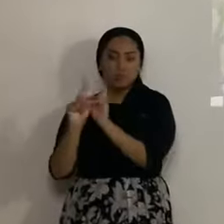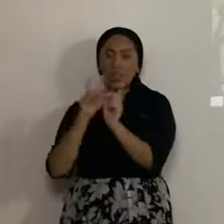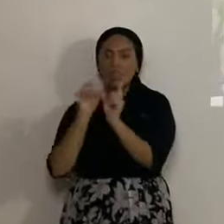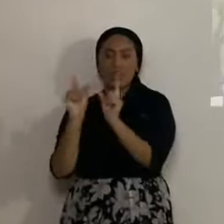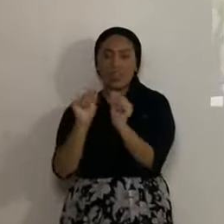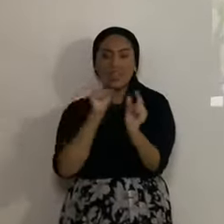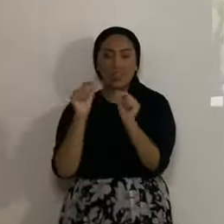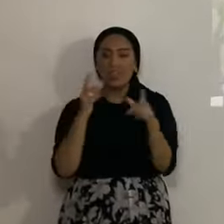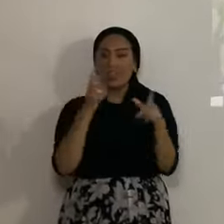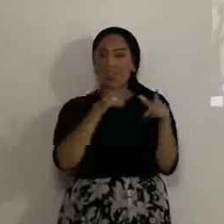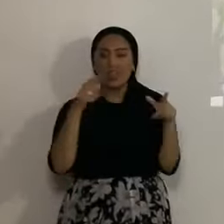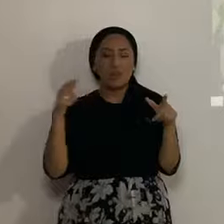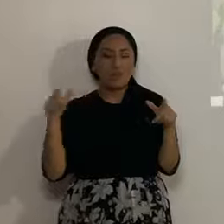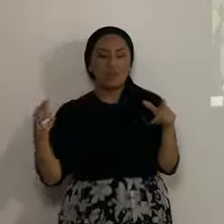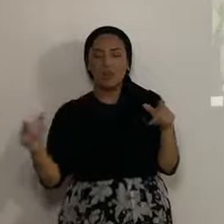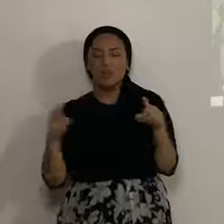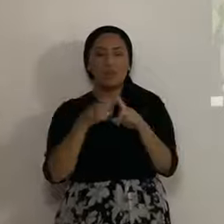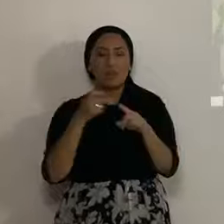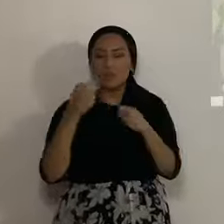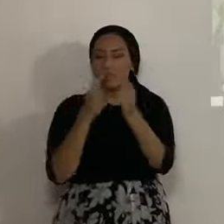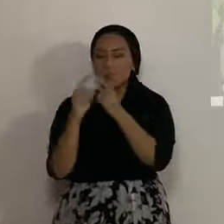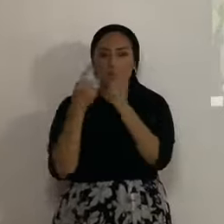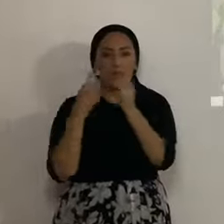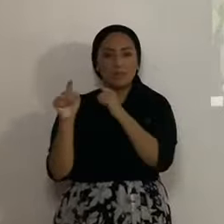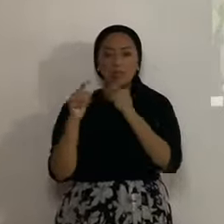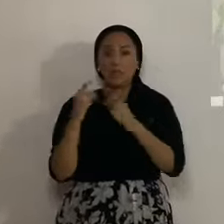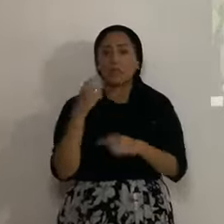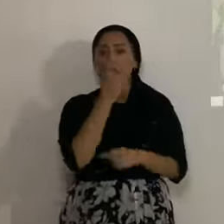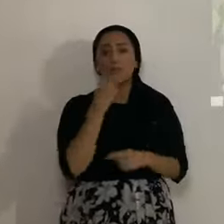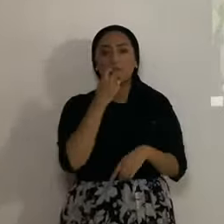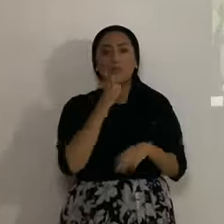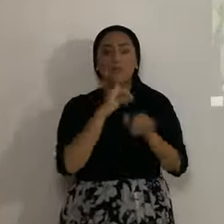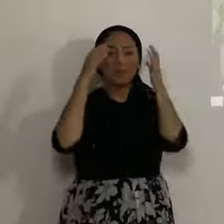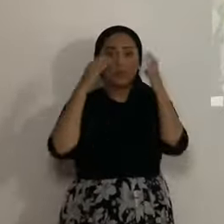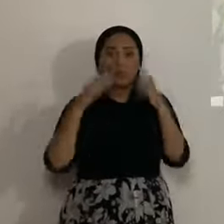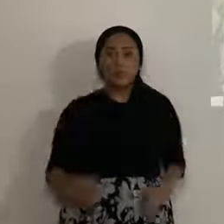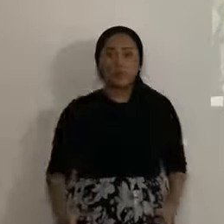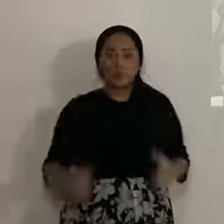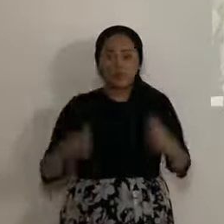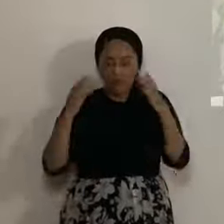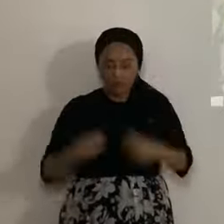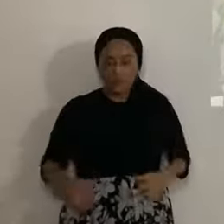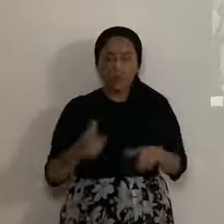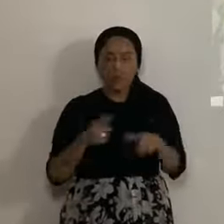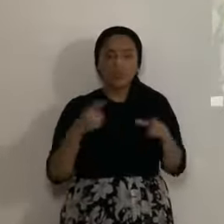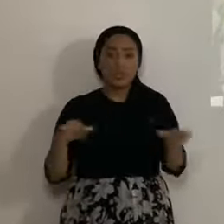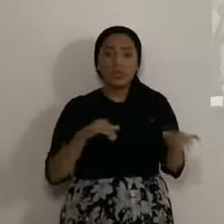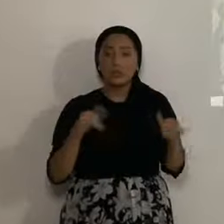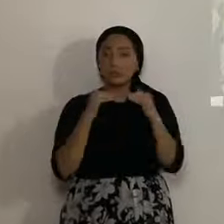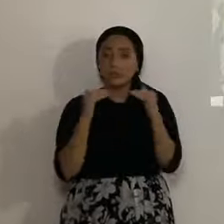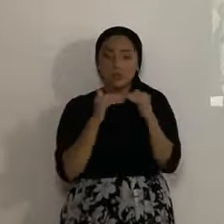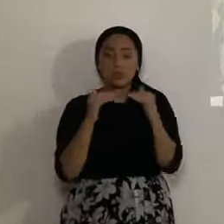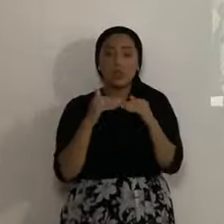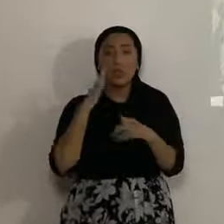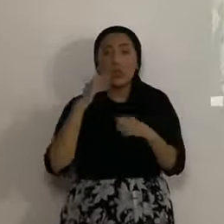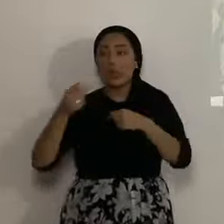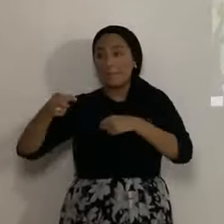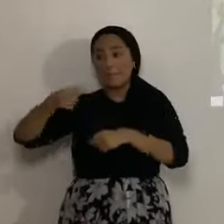Es un lenguaje de aspereza tanto en lo verbal como en lo físico, en su lenguaje corporal. Y va a